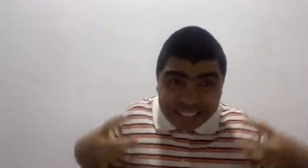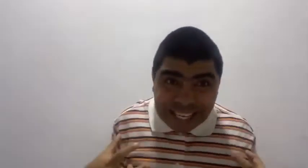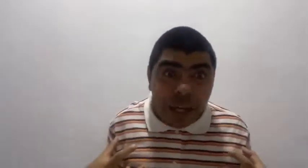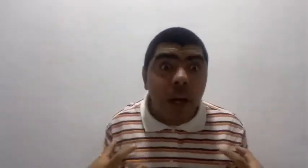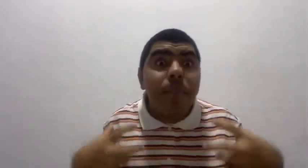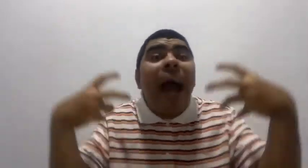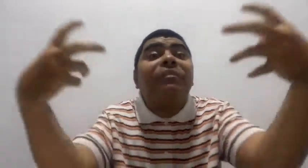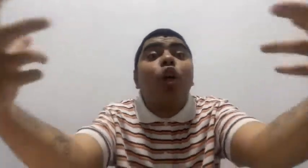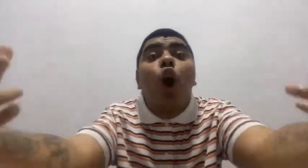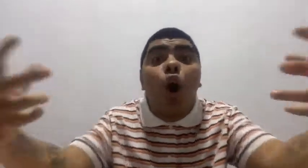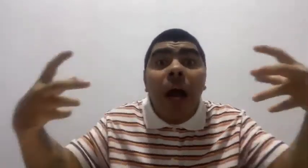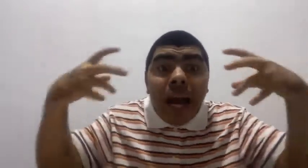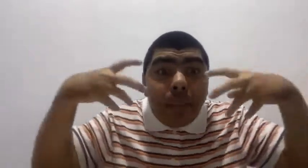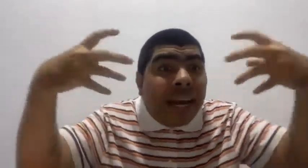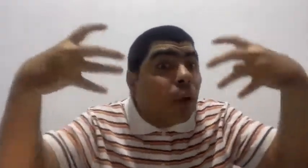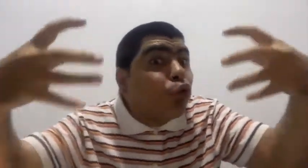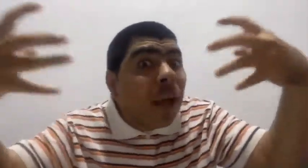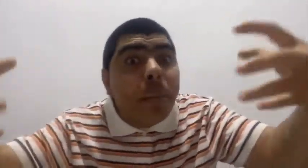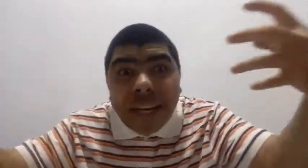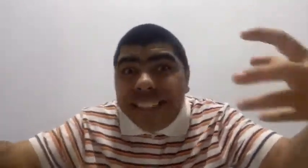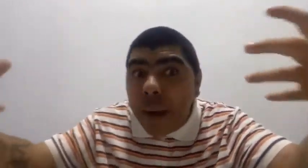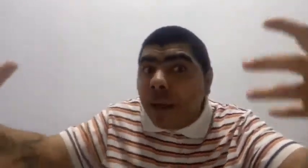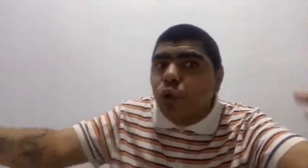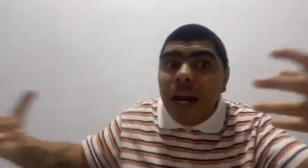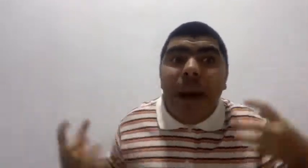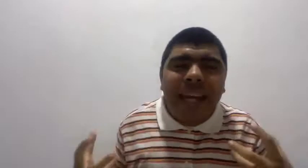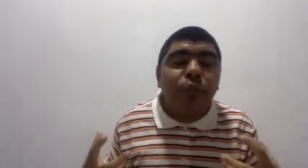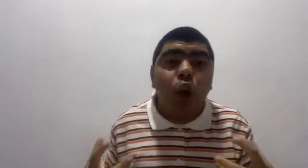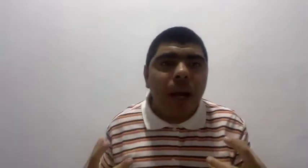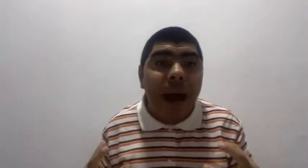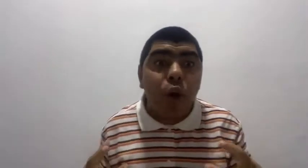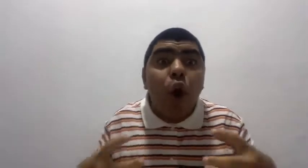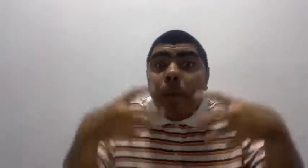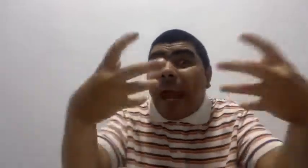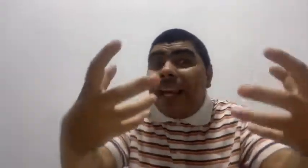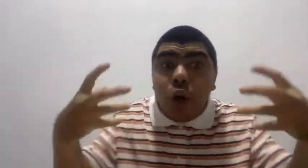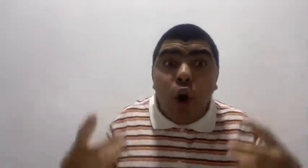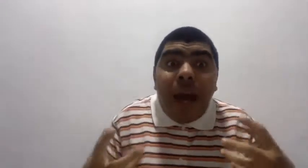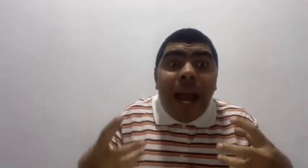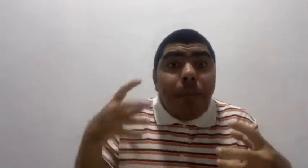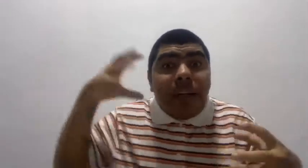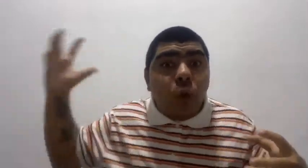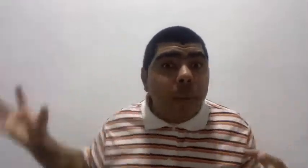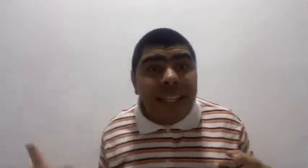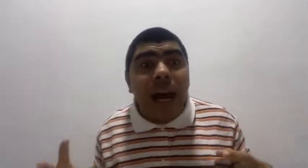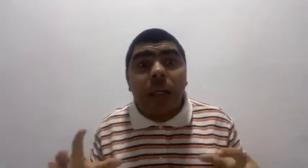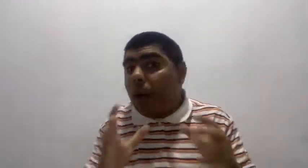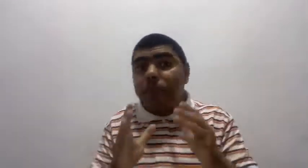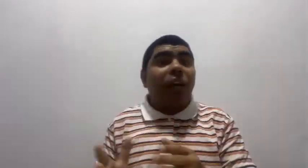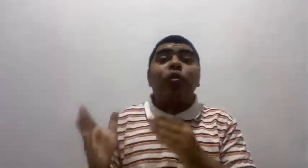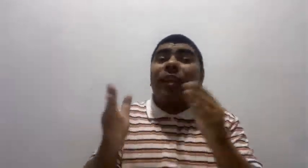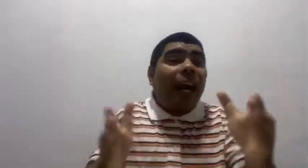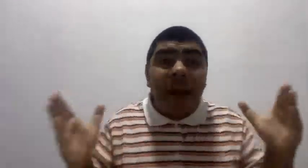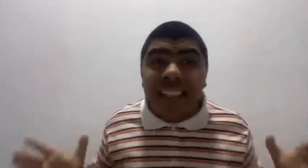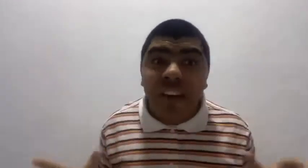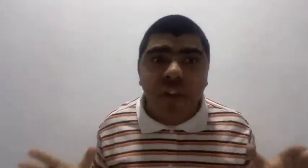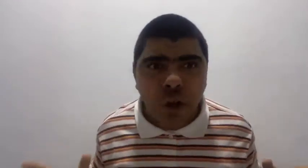crecer más en Dios. Es para que usted aprenda a madurar más en Dios, hermano. Pedro empezó a mirar, salió de la barca